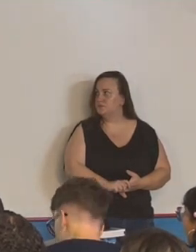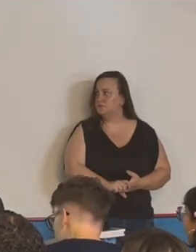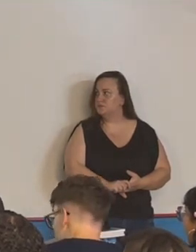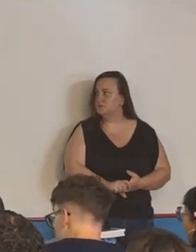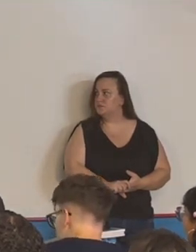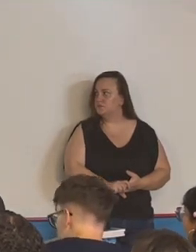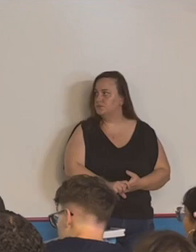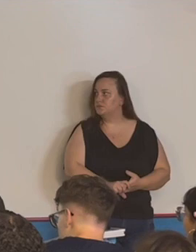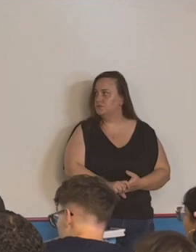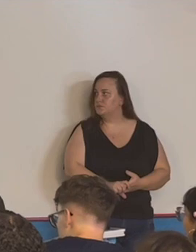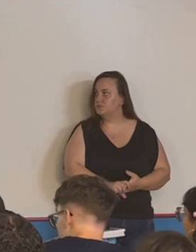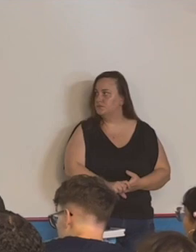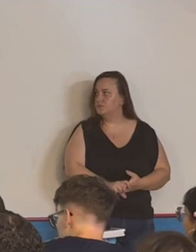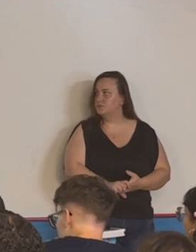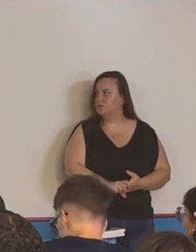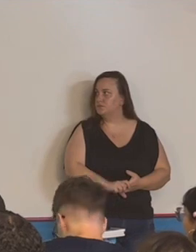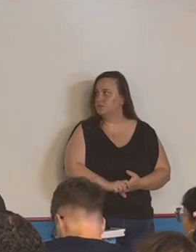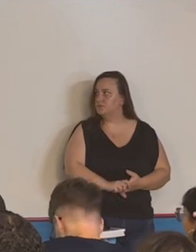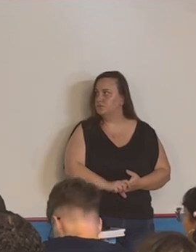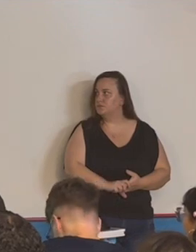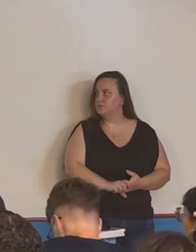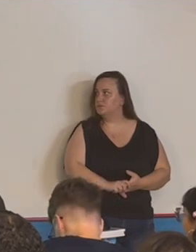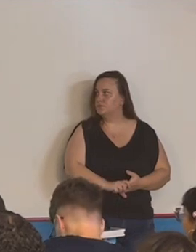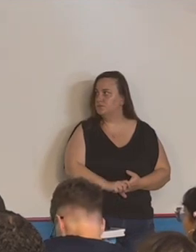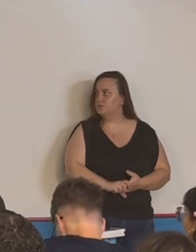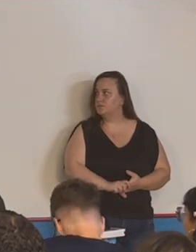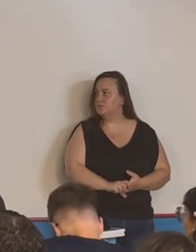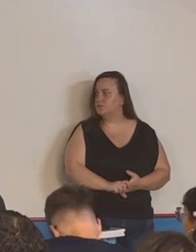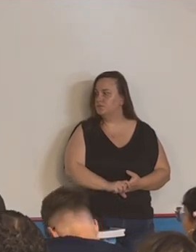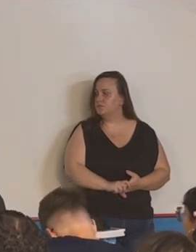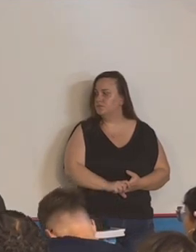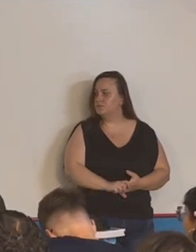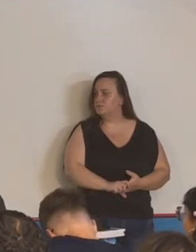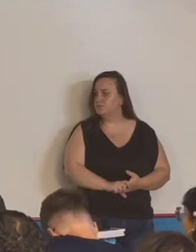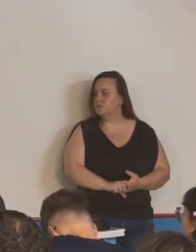Instruções para a Administração das Fazendas, que é esse aqui.